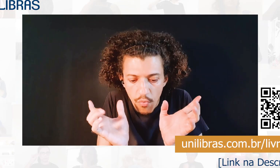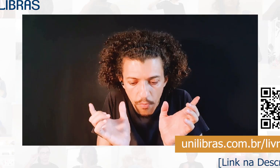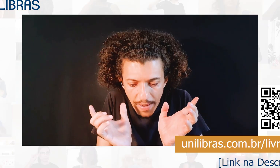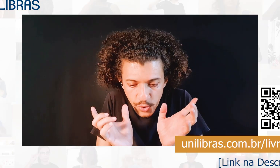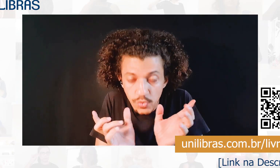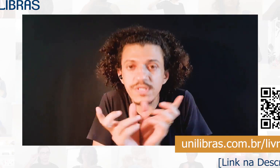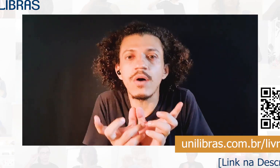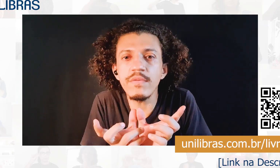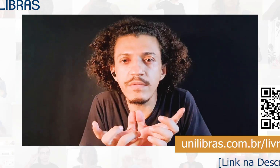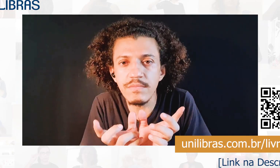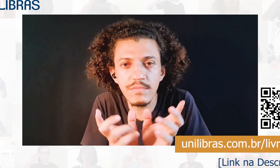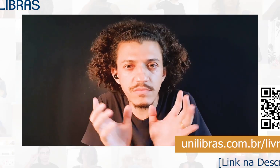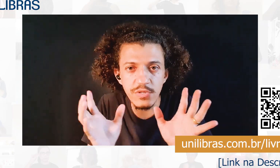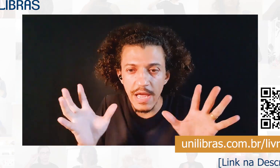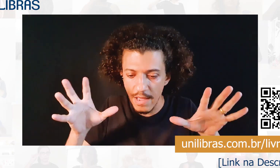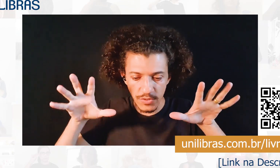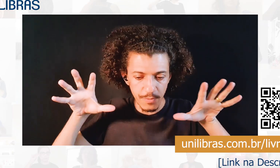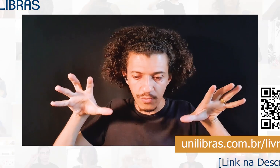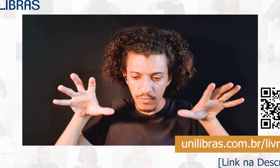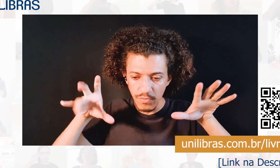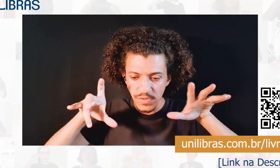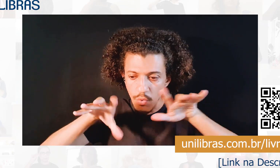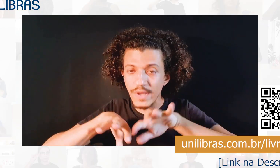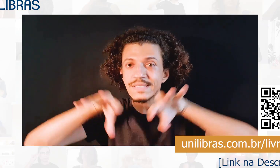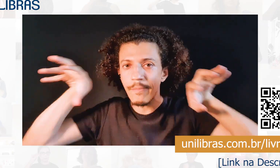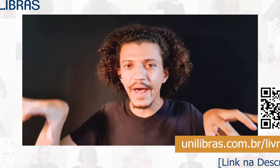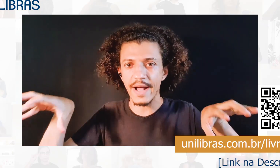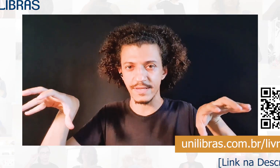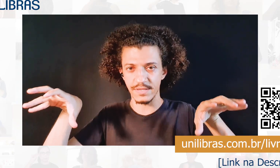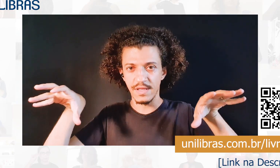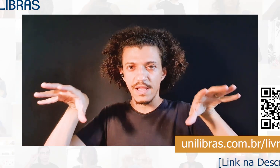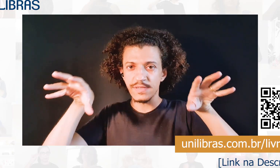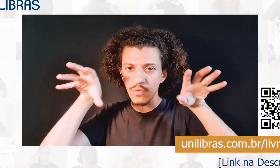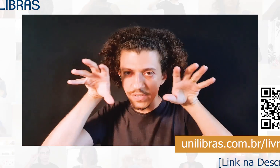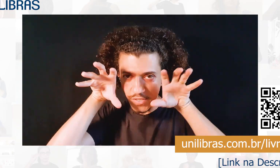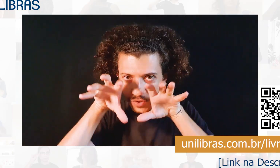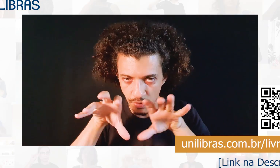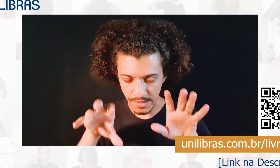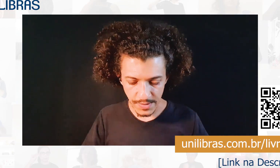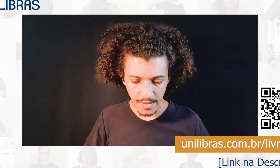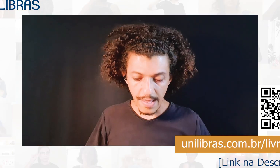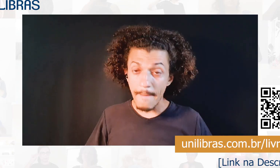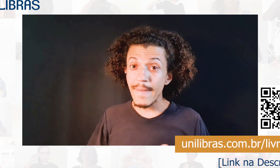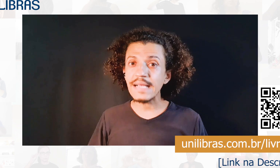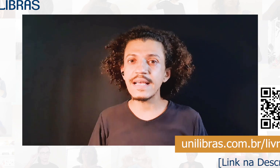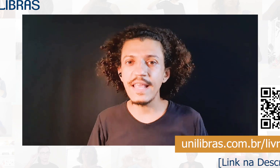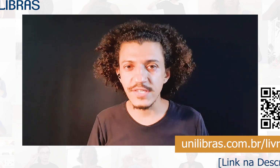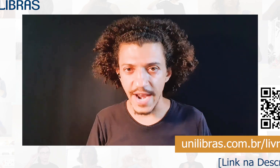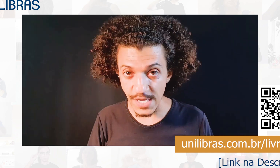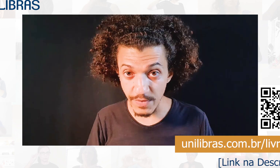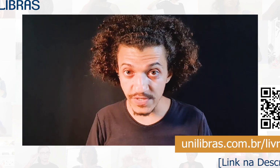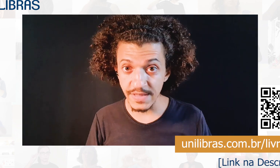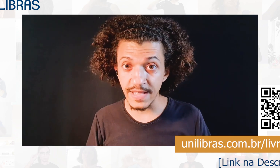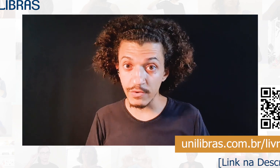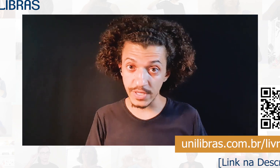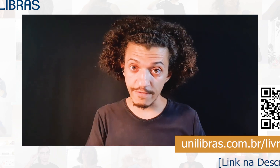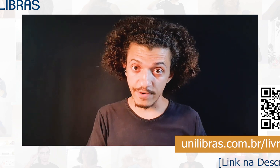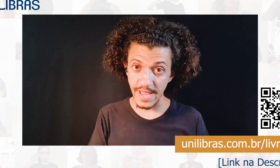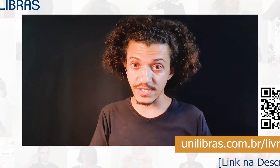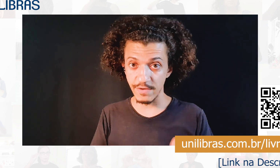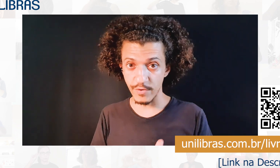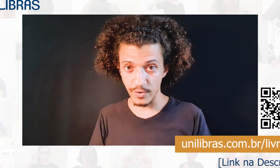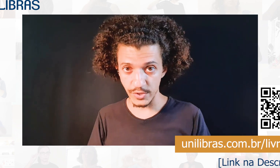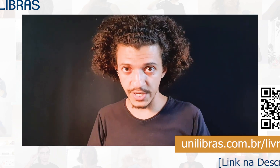verdade, uma junção, tipo, não são coisas separadas, são coisas juntas. Mas, em linhas gerais, para você entender o que